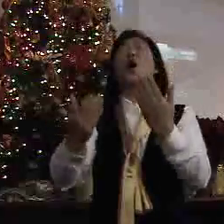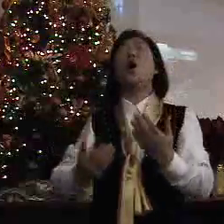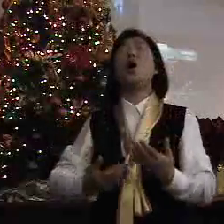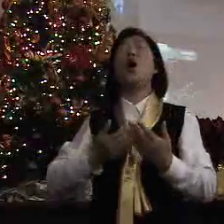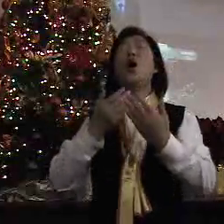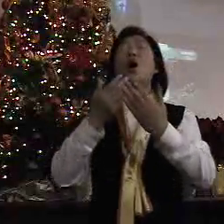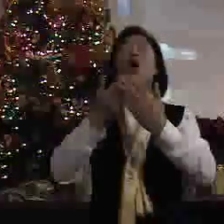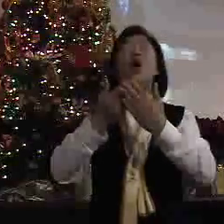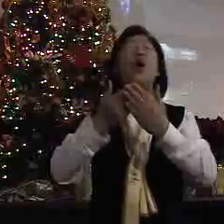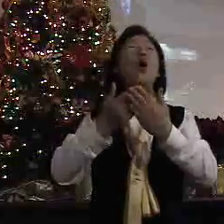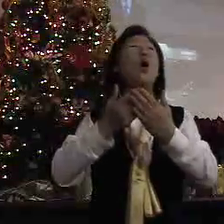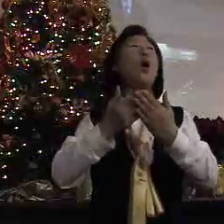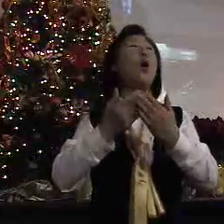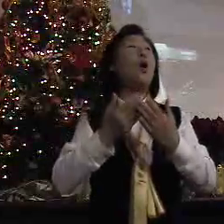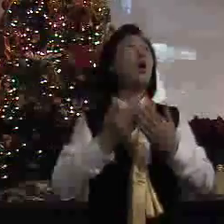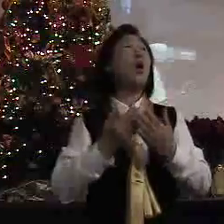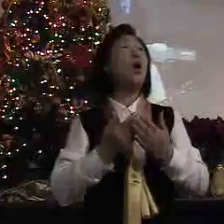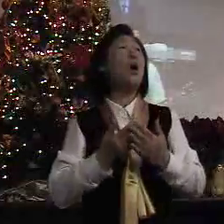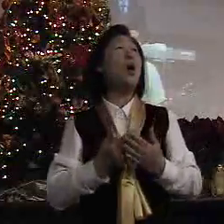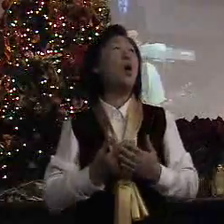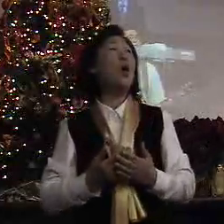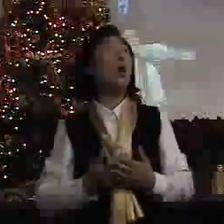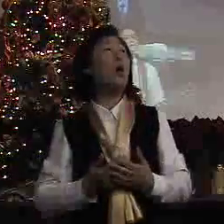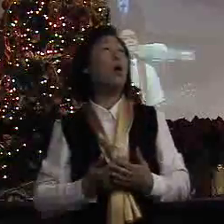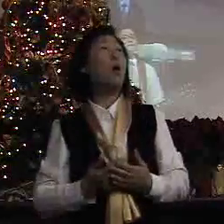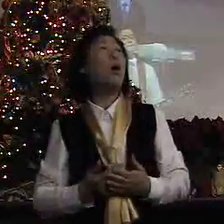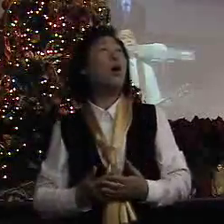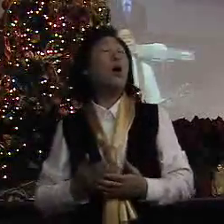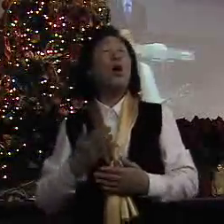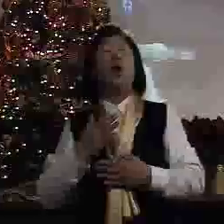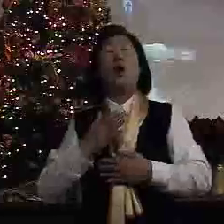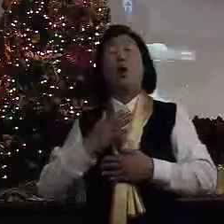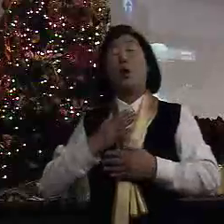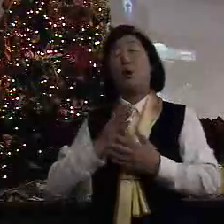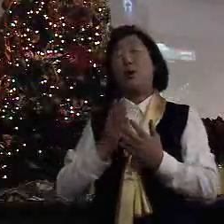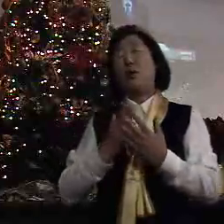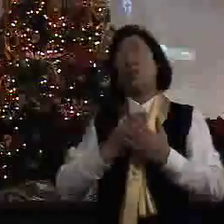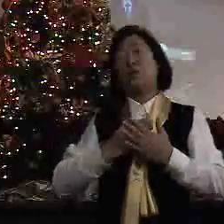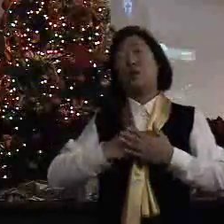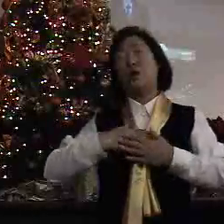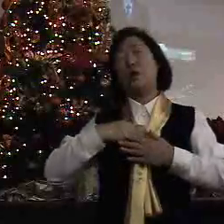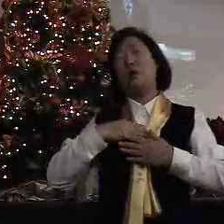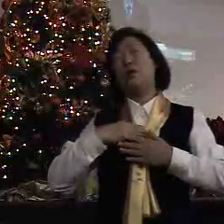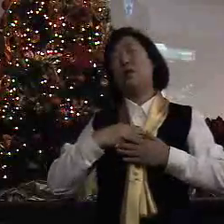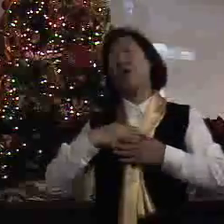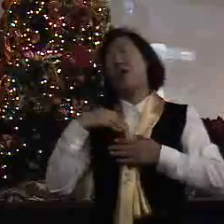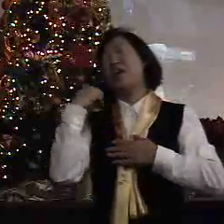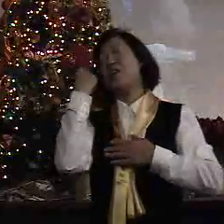내 입술을 찬양해